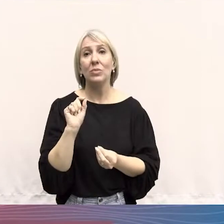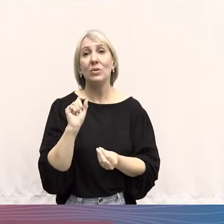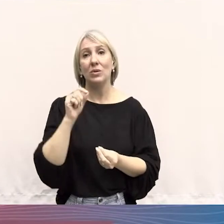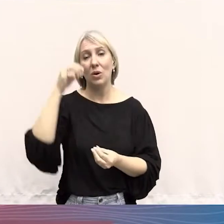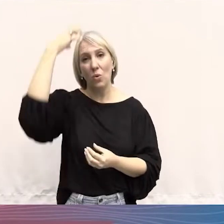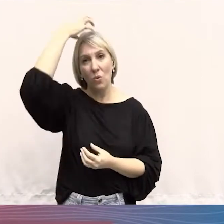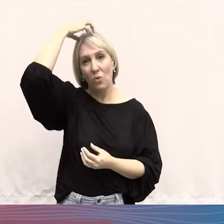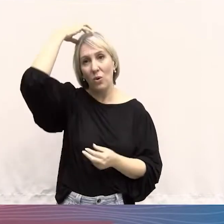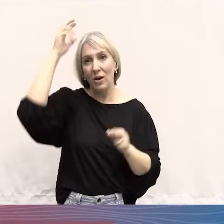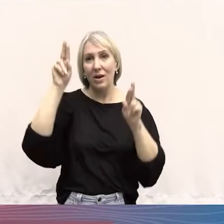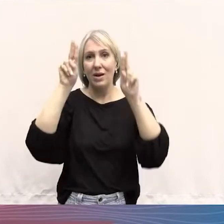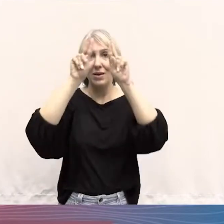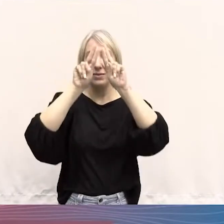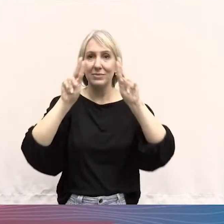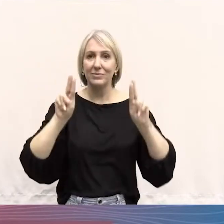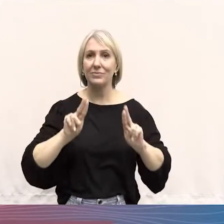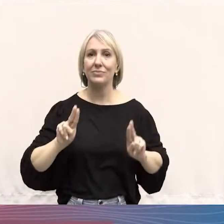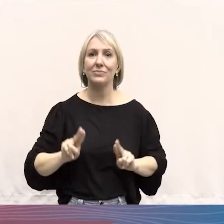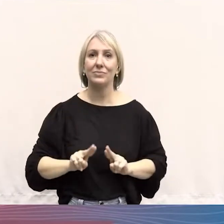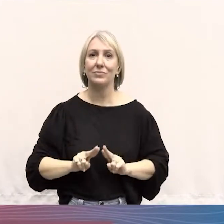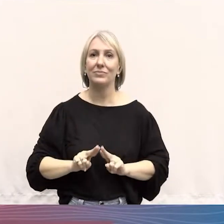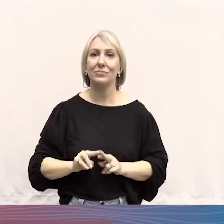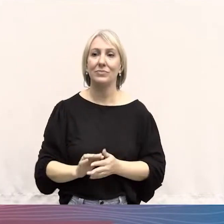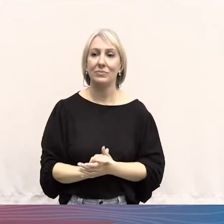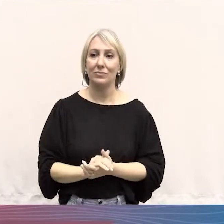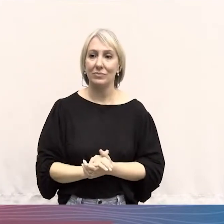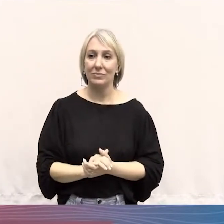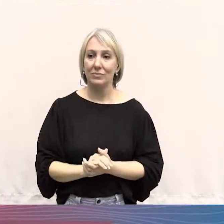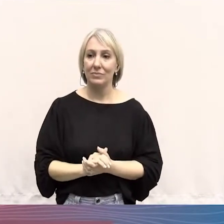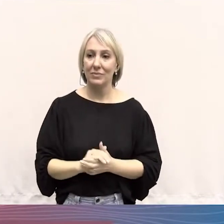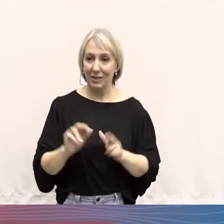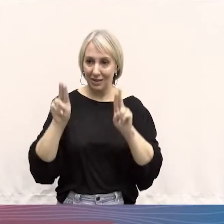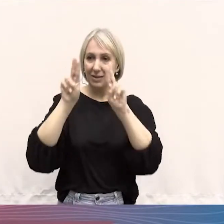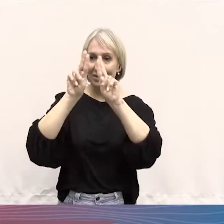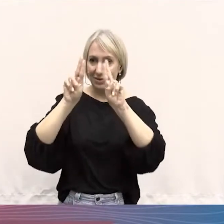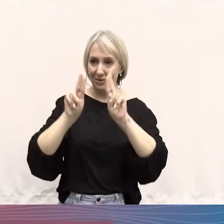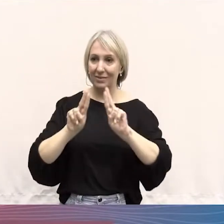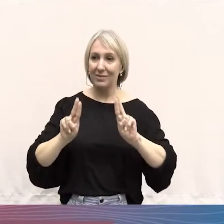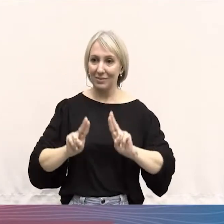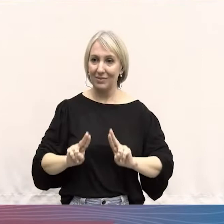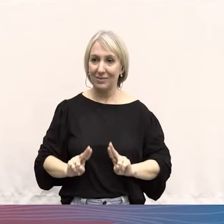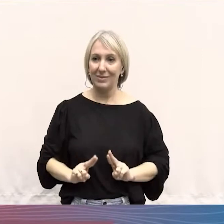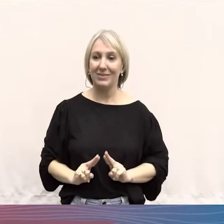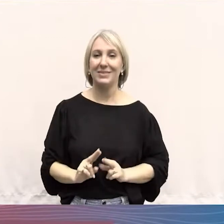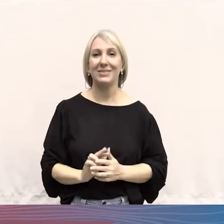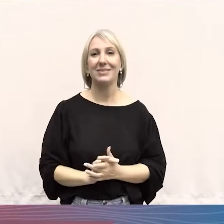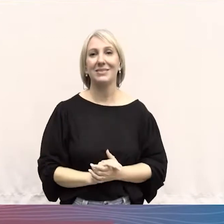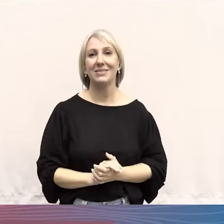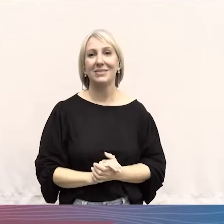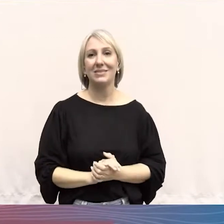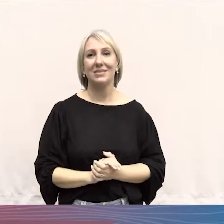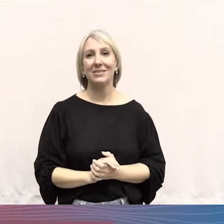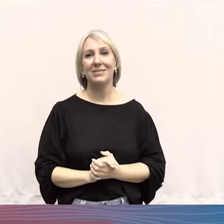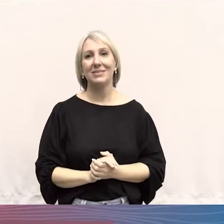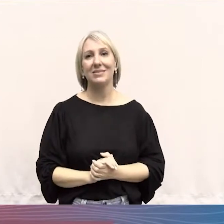Depois, virando a página no versículo 9, outra vez aparece essa expressão,